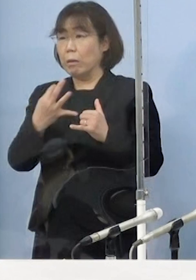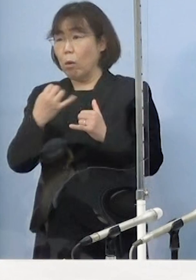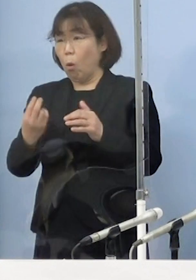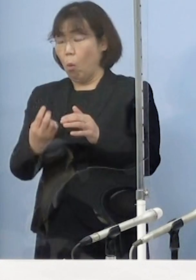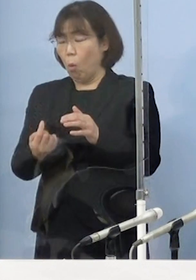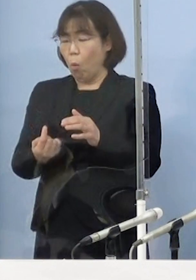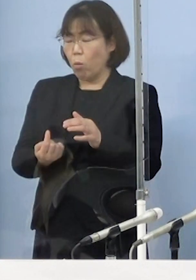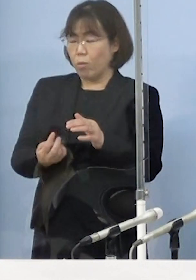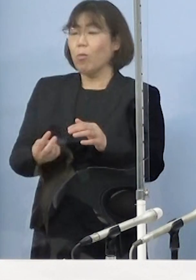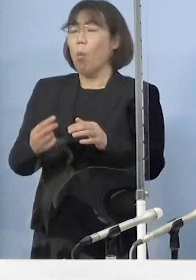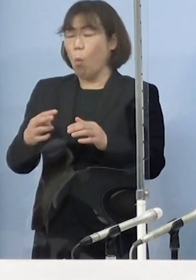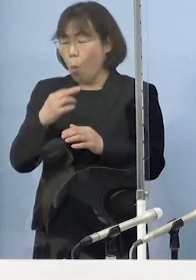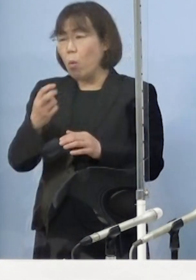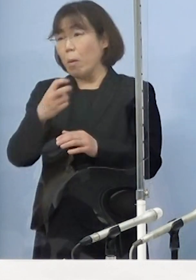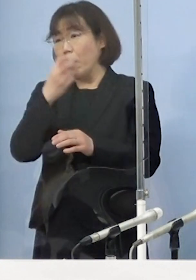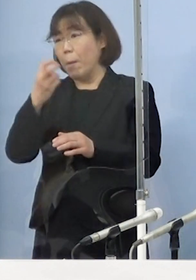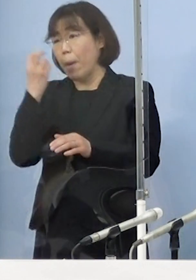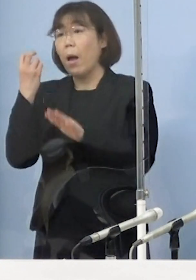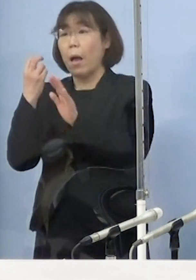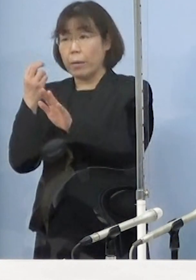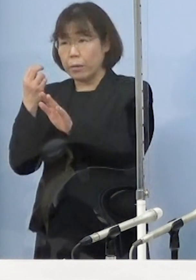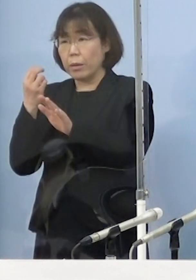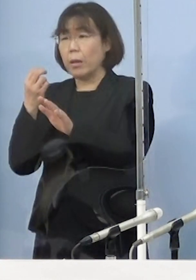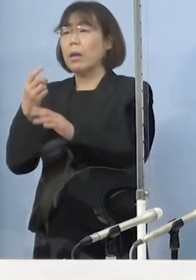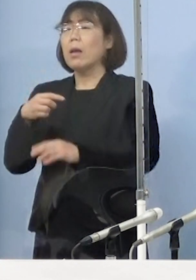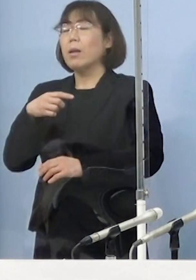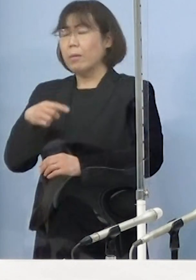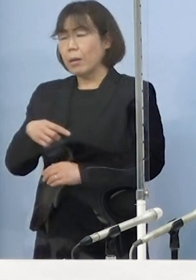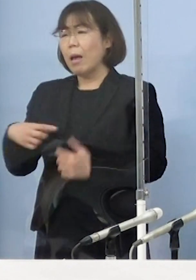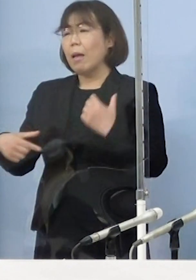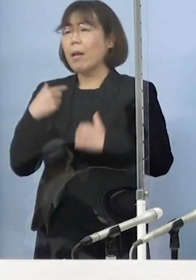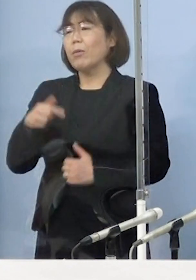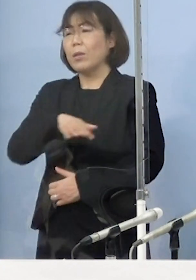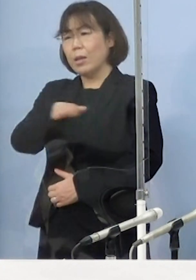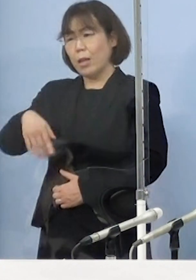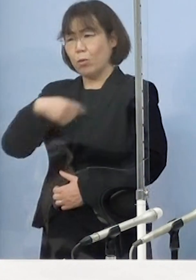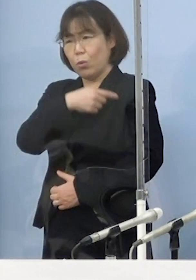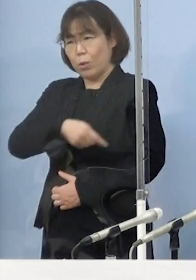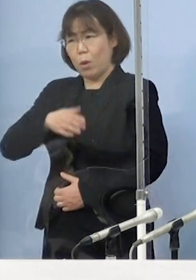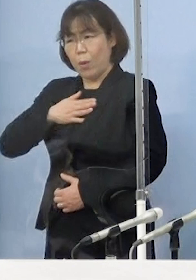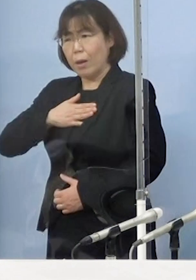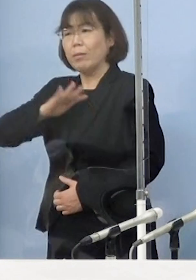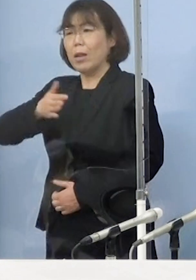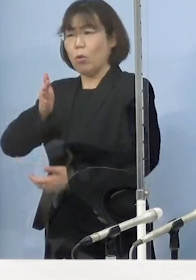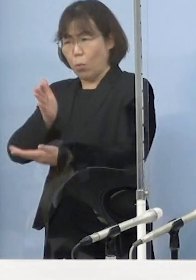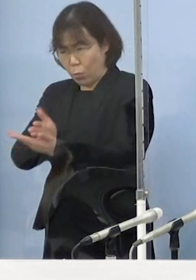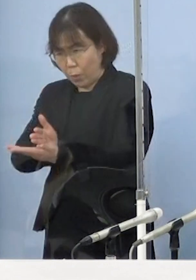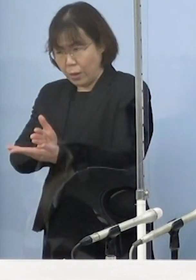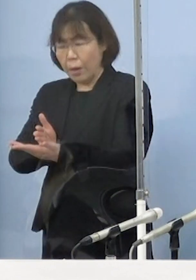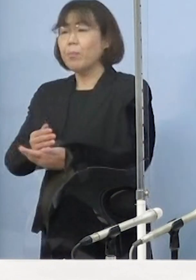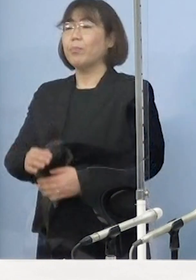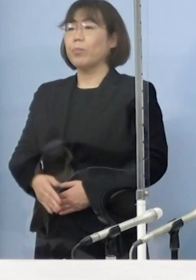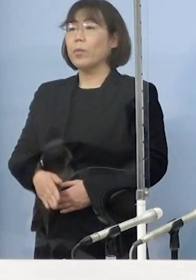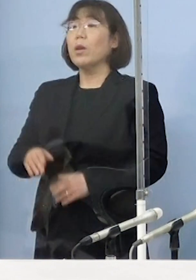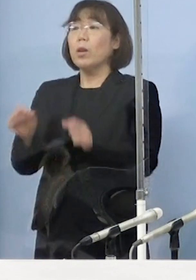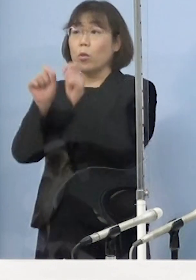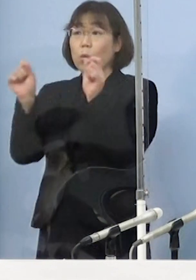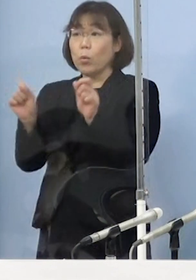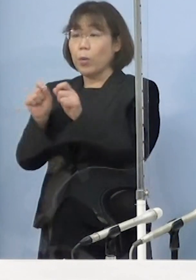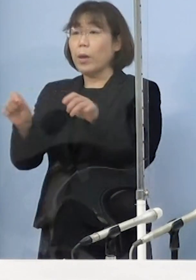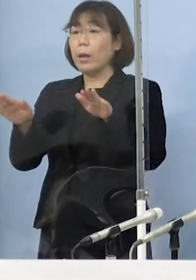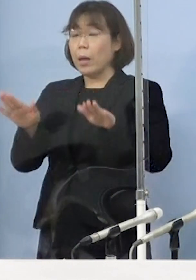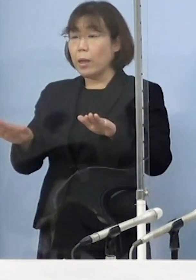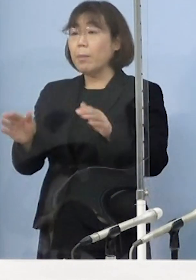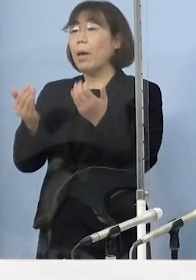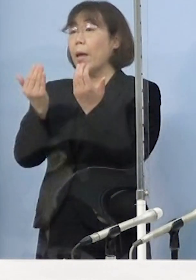のお気持ちもよくわかるんだけど、そこは止めさせていただいた。しかし結果、その後学校の場というものが今